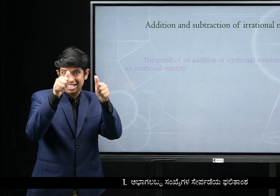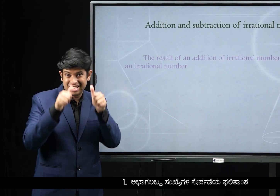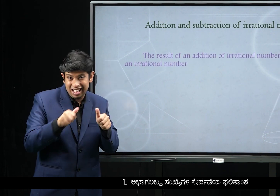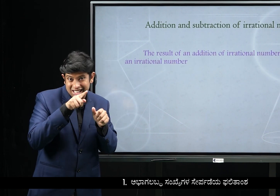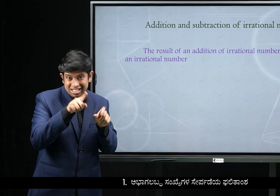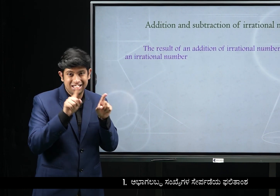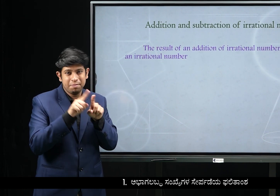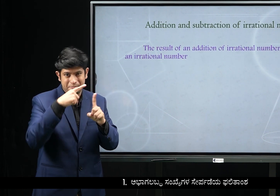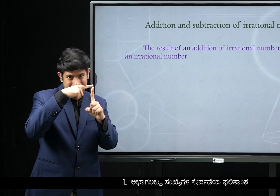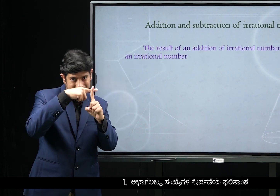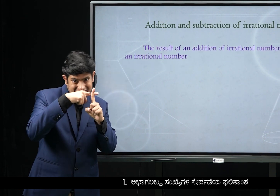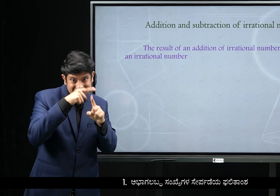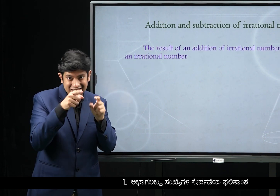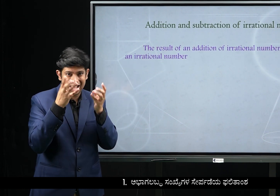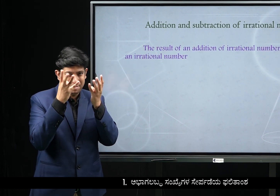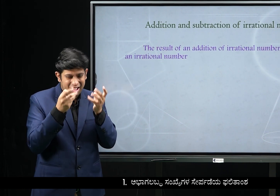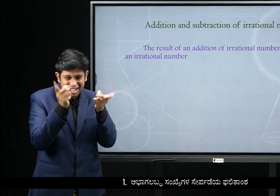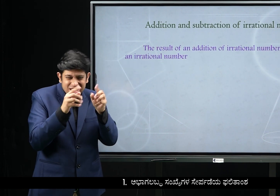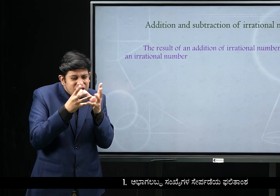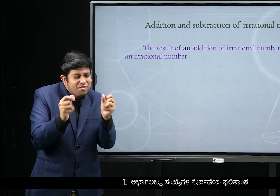1. ಅಭಾಗಲಬ್ಧ ಸಂಖ್ಯೆಗಳ ಸೇರ್ಪಡೆಯ ಫಲಿತಾಂಶ